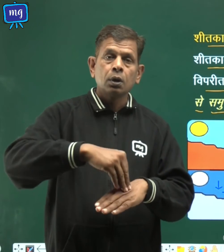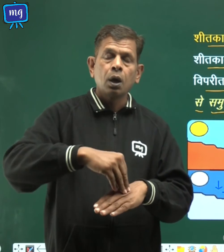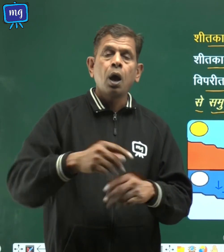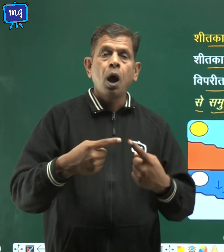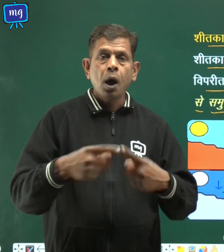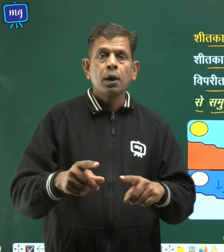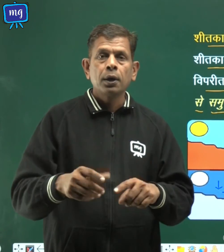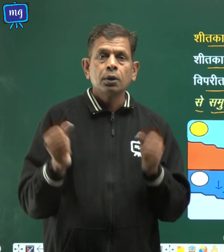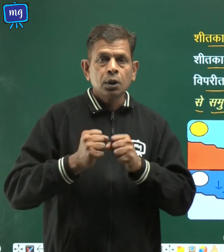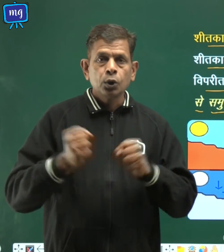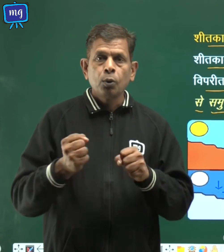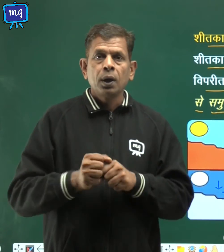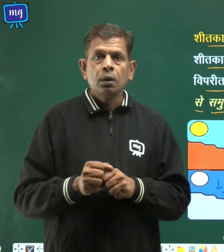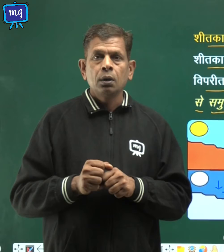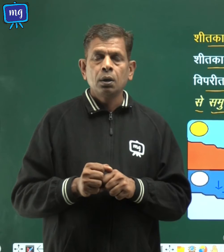लेकिन सर्दियों में